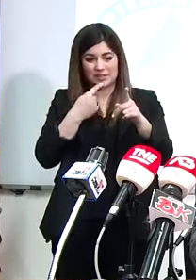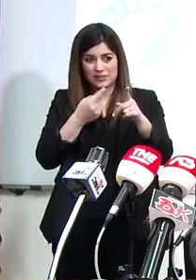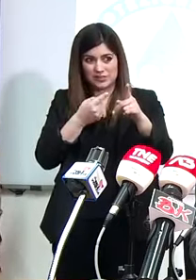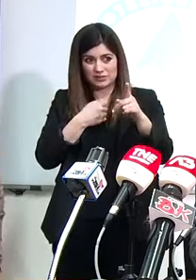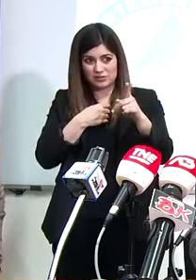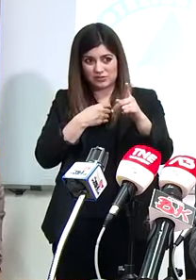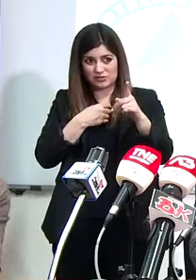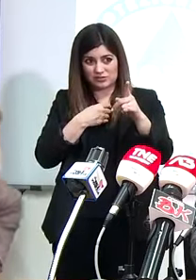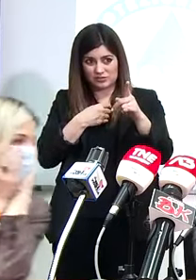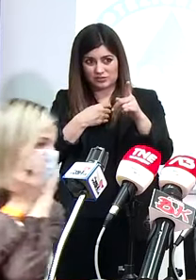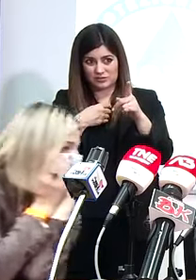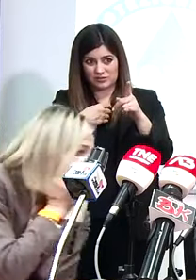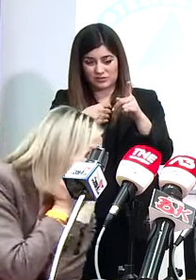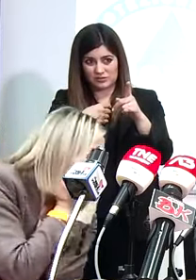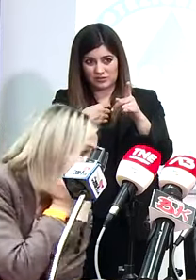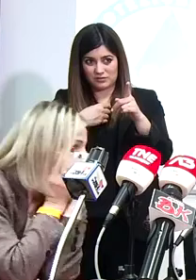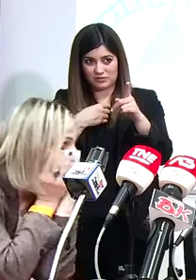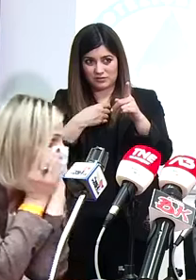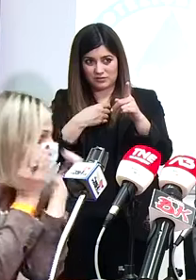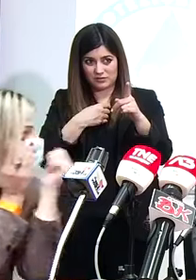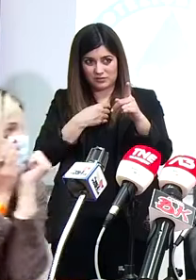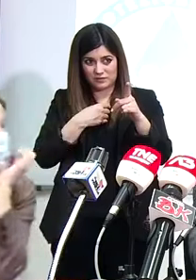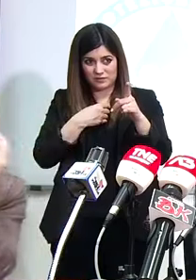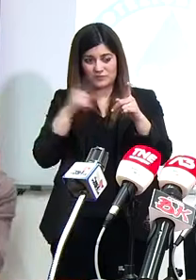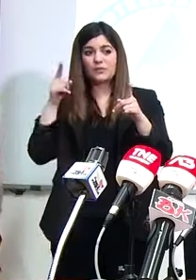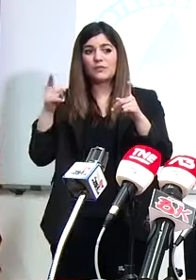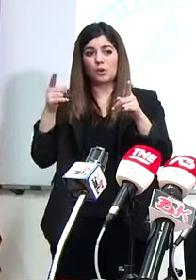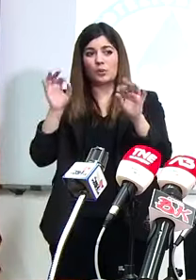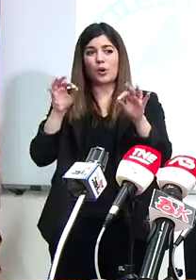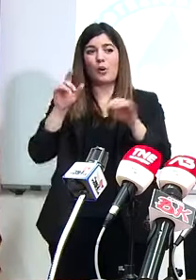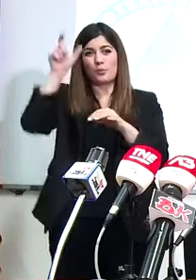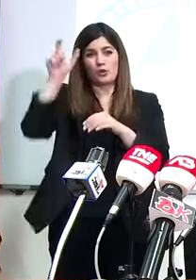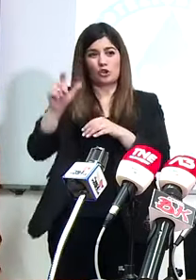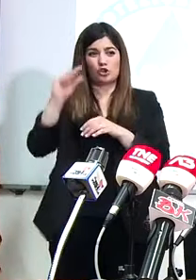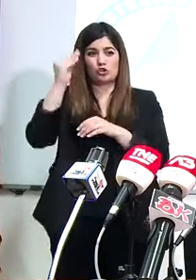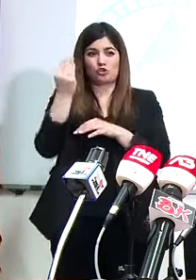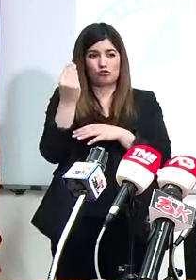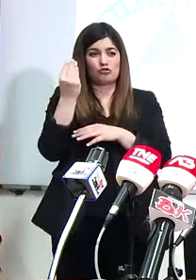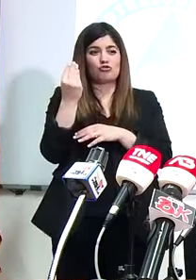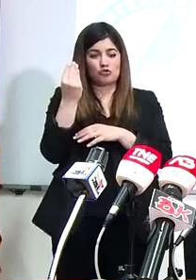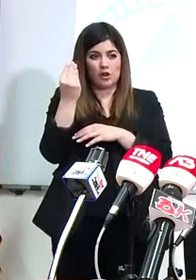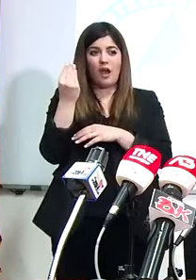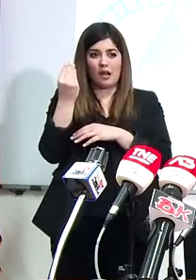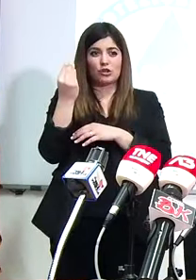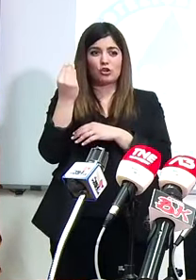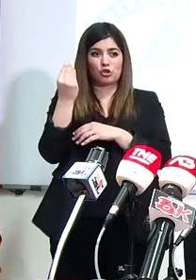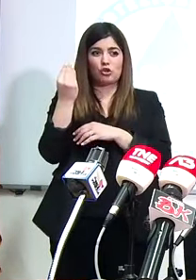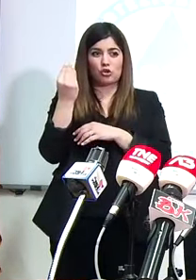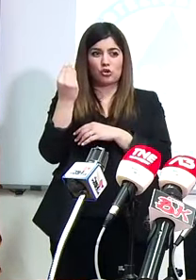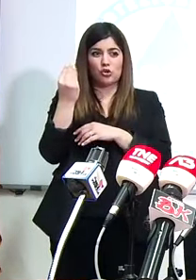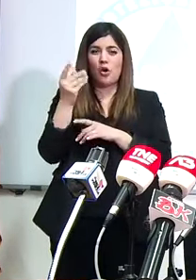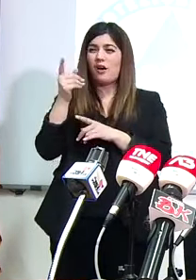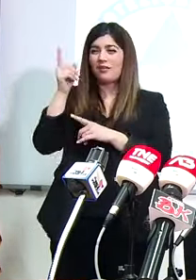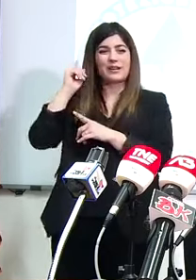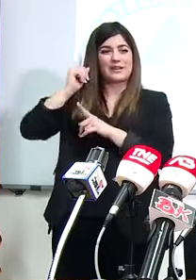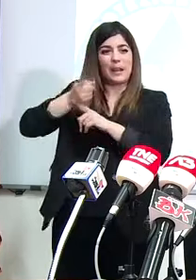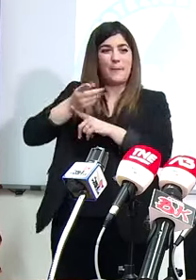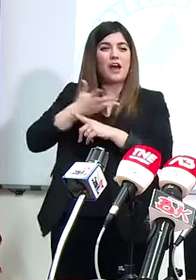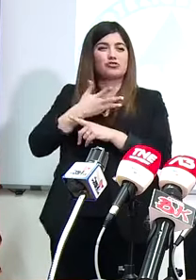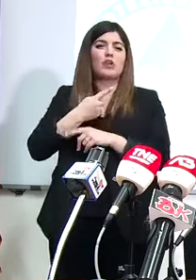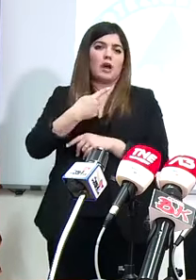propone come soggetto economico autorizzato a trattare per nome e per conto di un broker farmaceutica internazionale credo abbia tito e